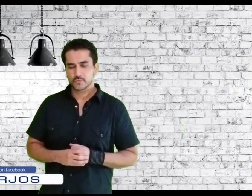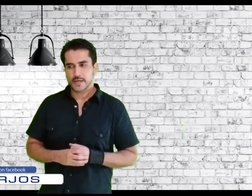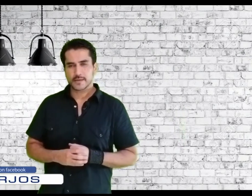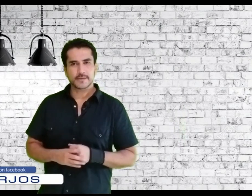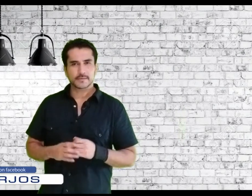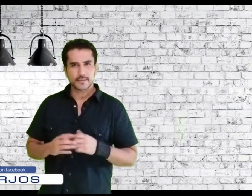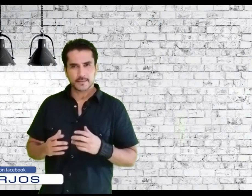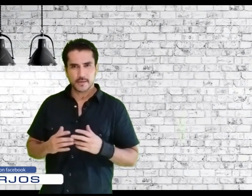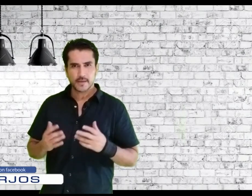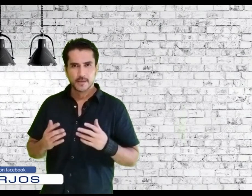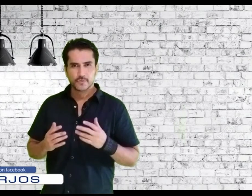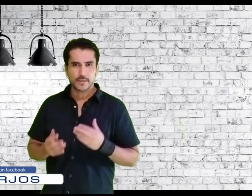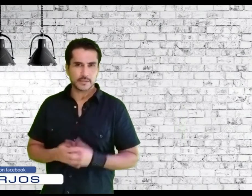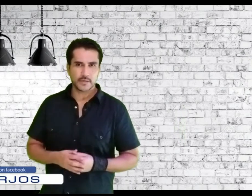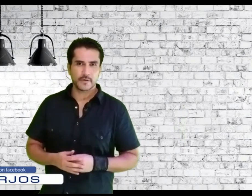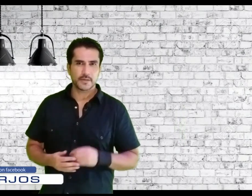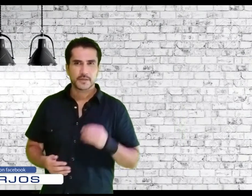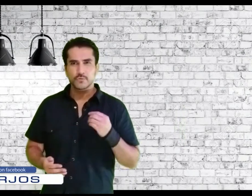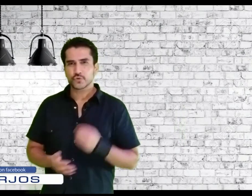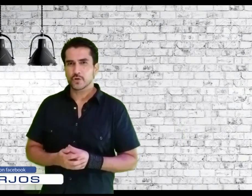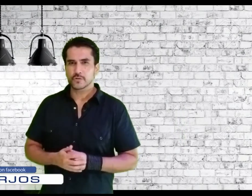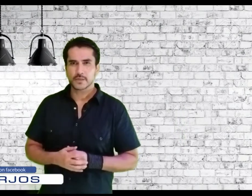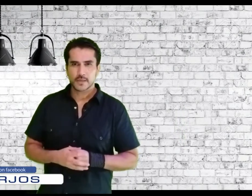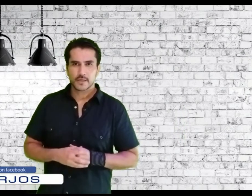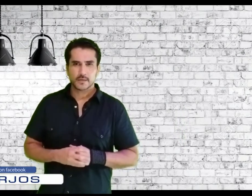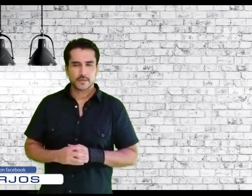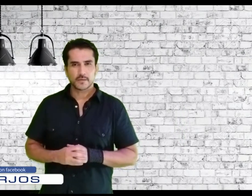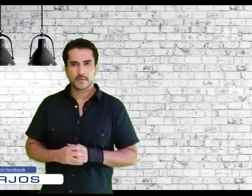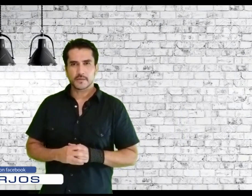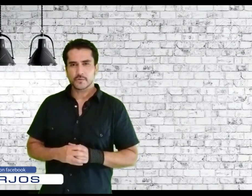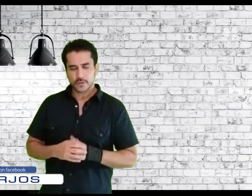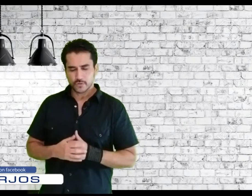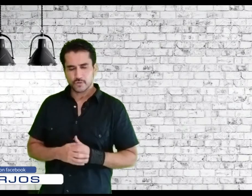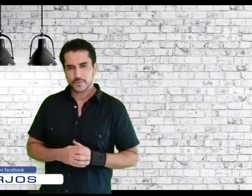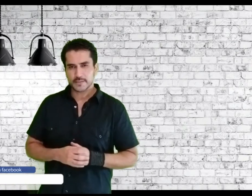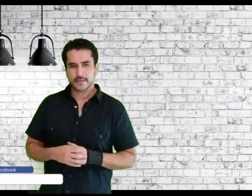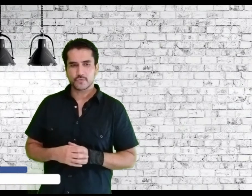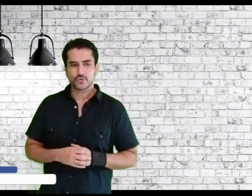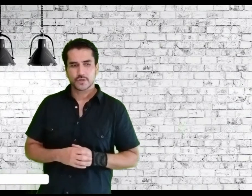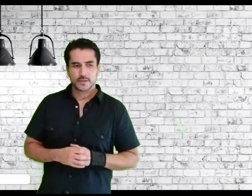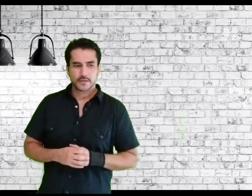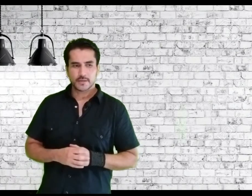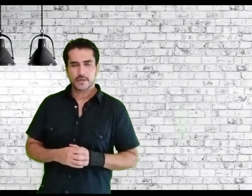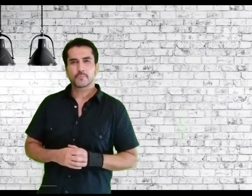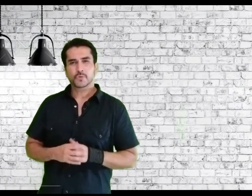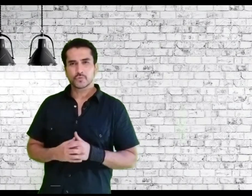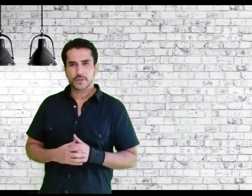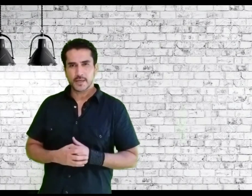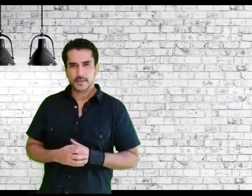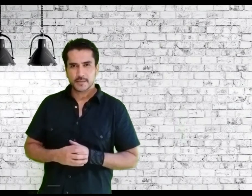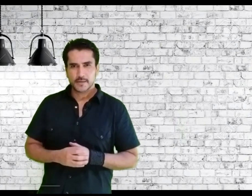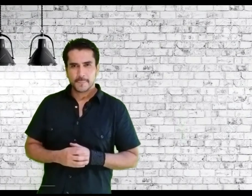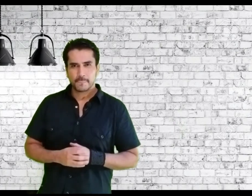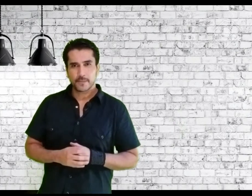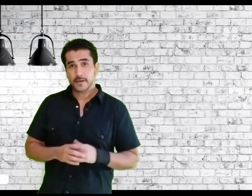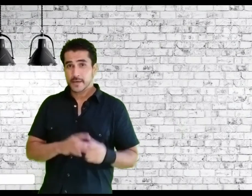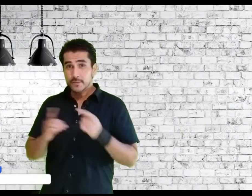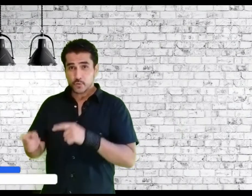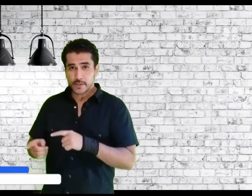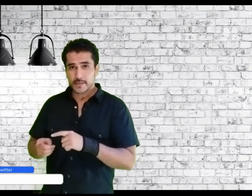una característica educativa, de inclusión, y creo que todos merecemos la oportunidad de que en sus